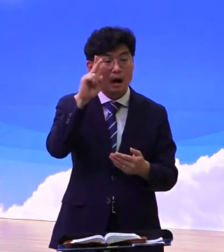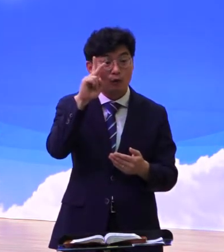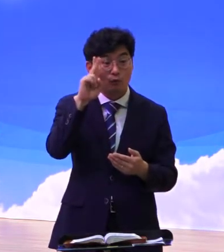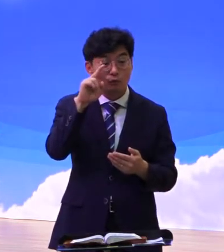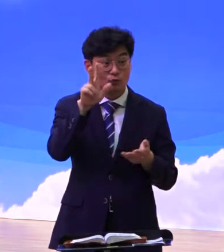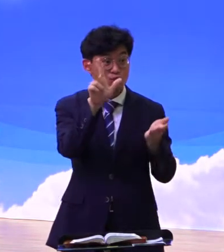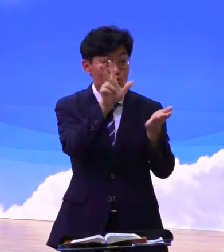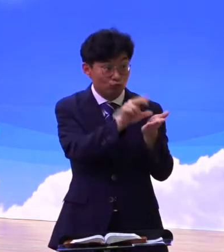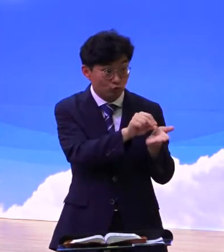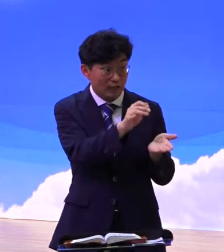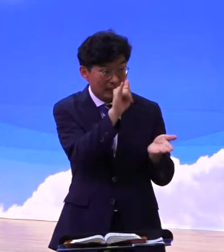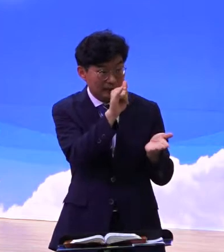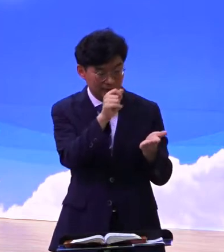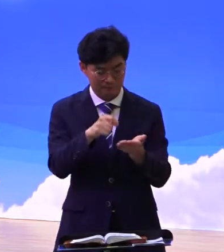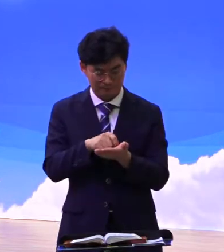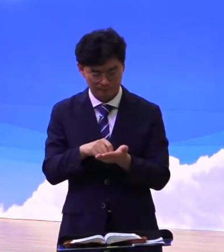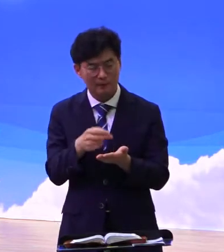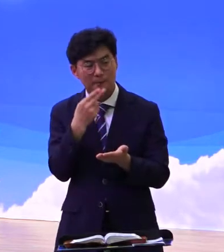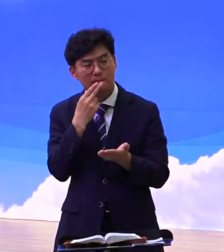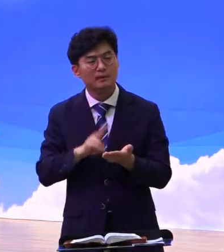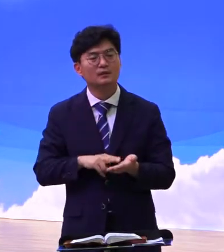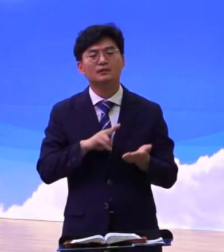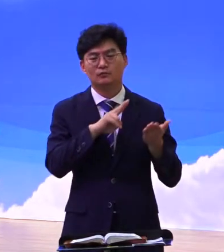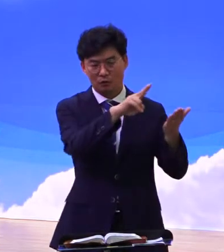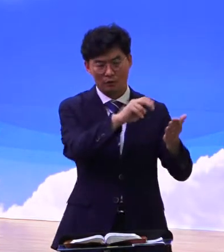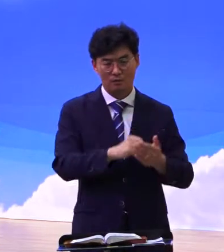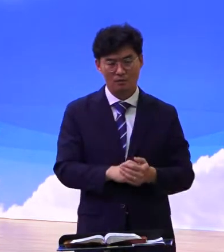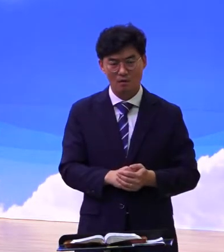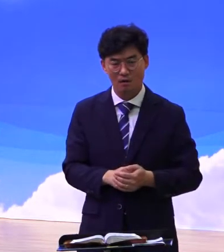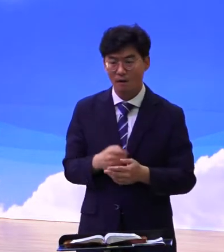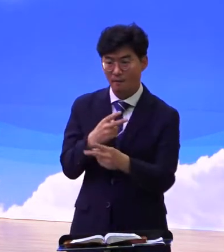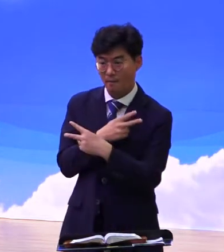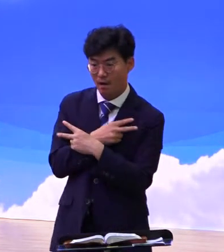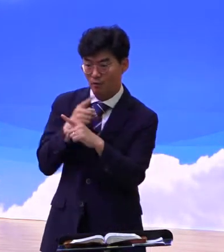교회를 방문했거나 아니면 편지를 썼을 겁니다.